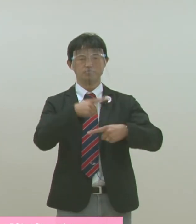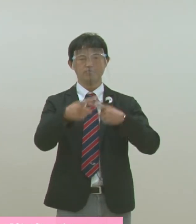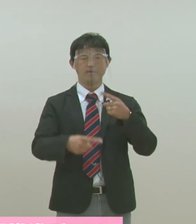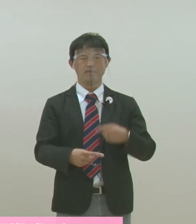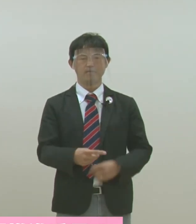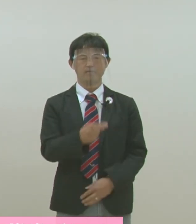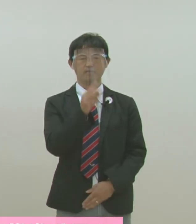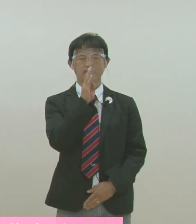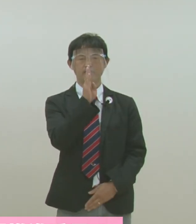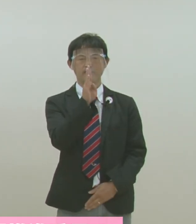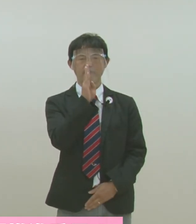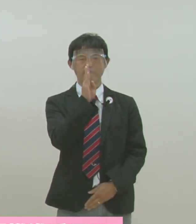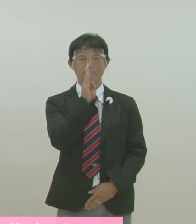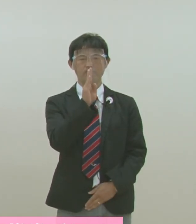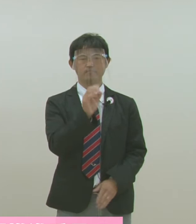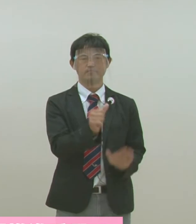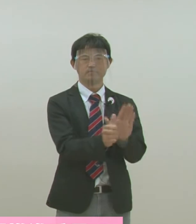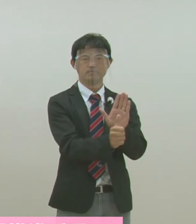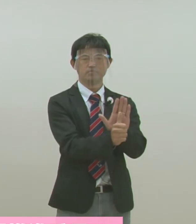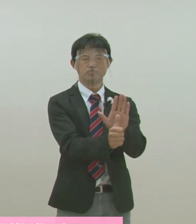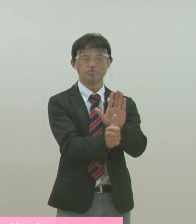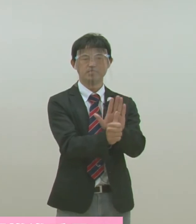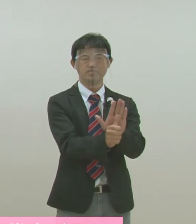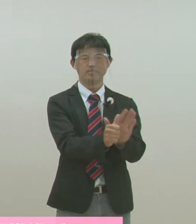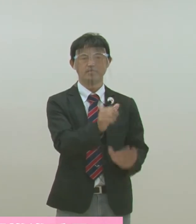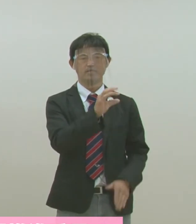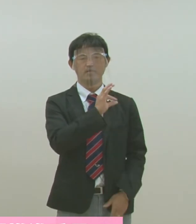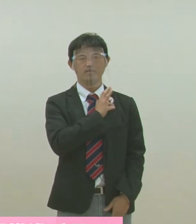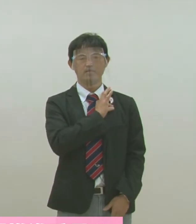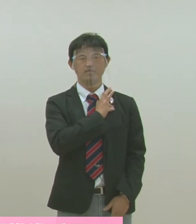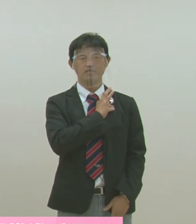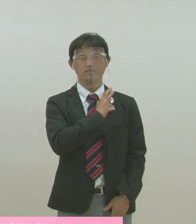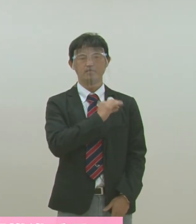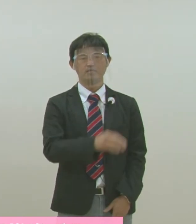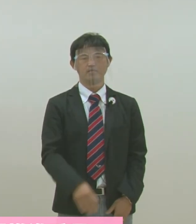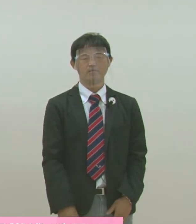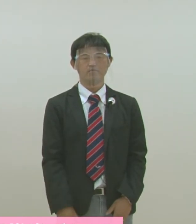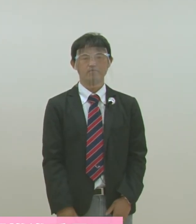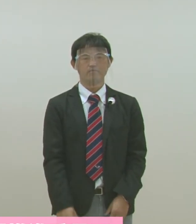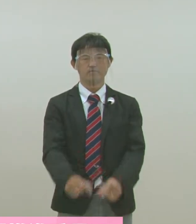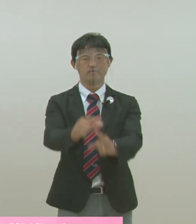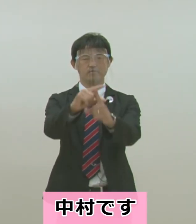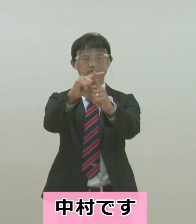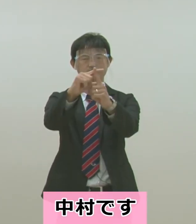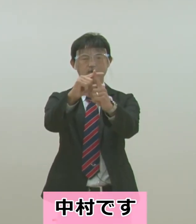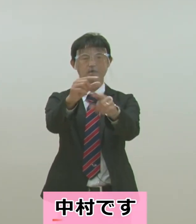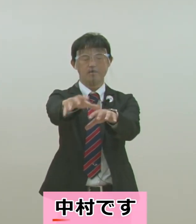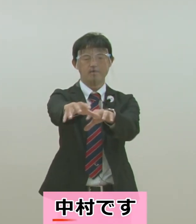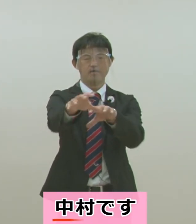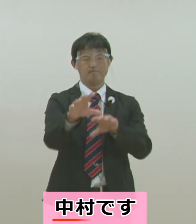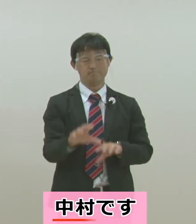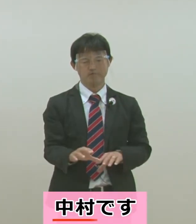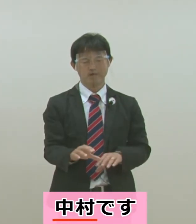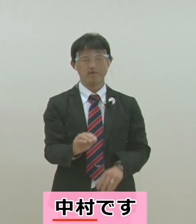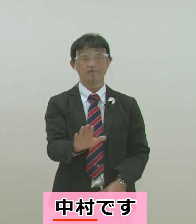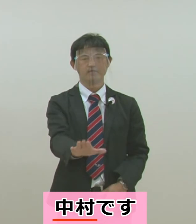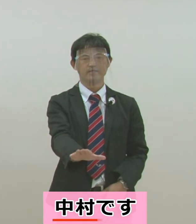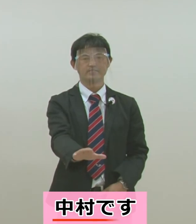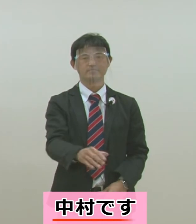話言語推進委員の中村です。